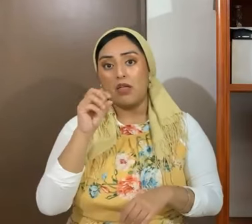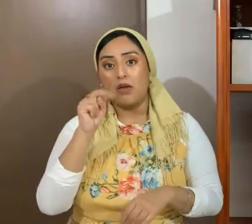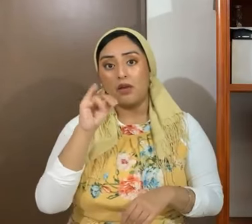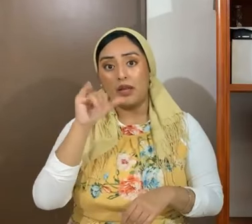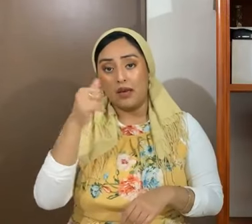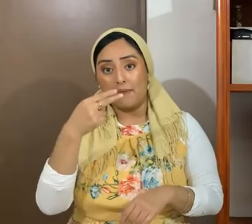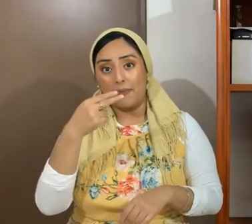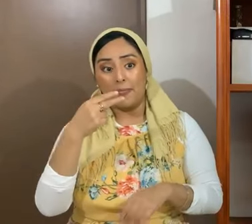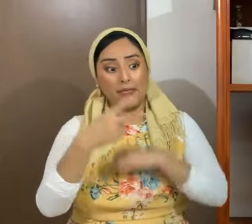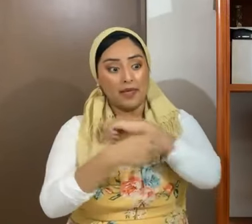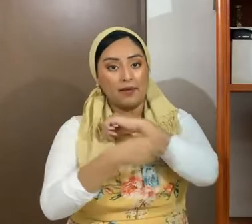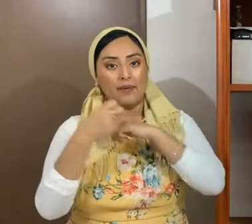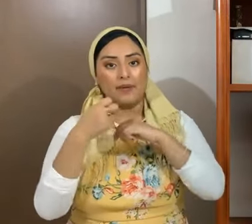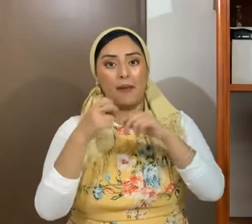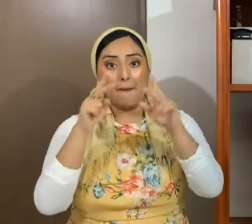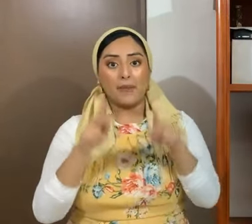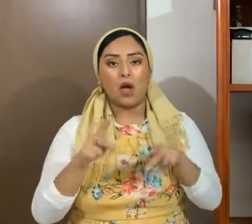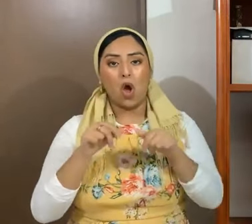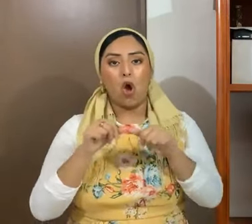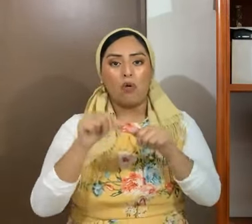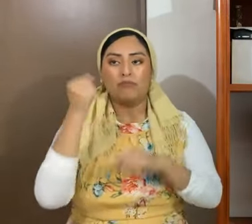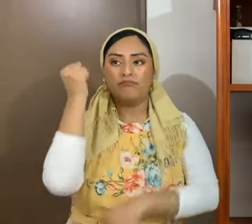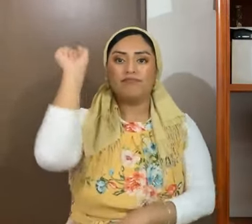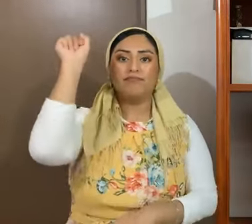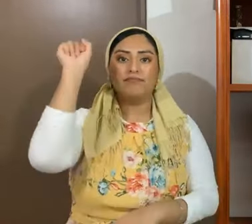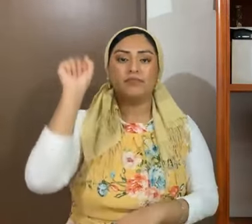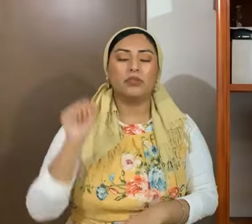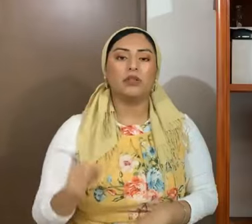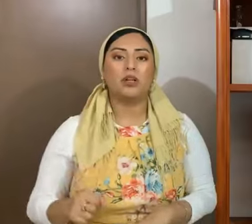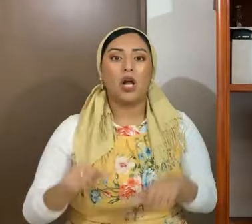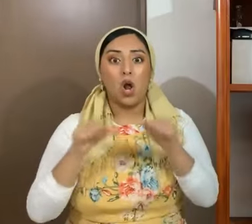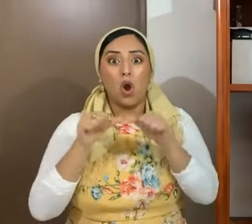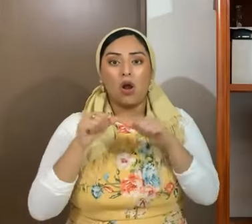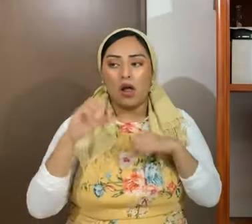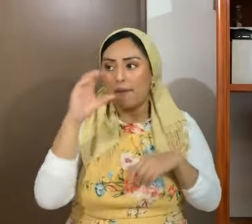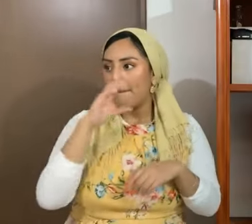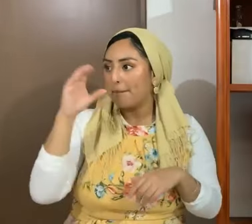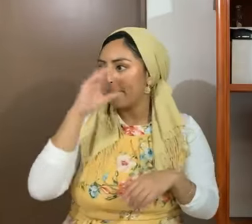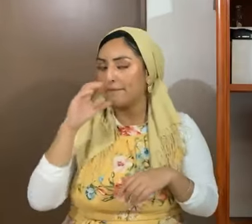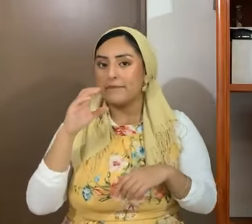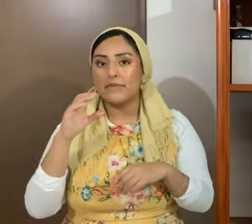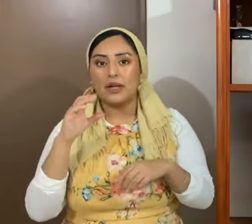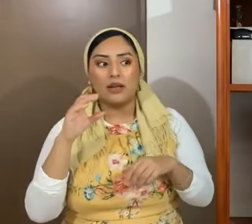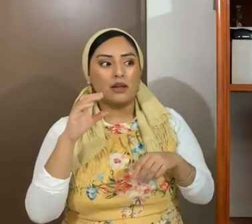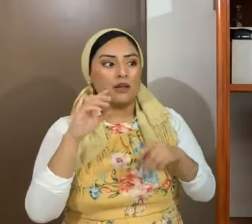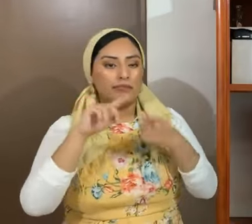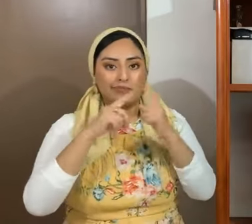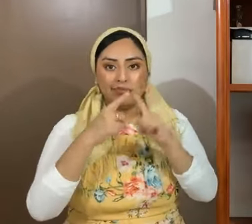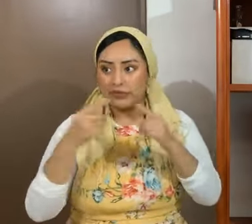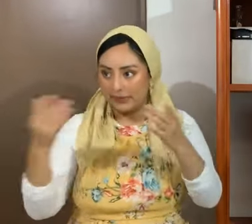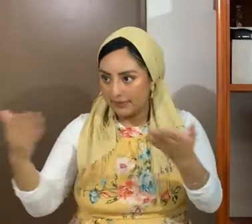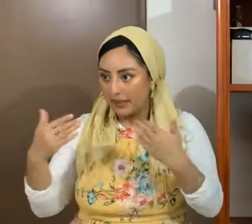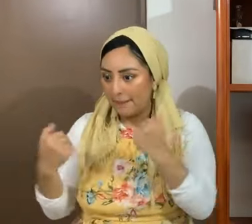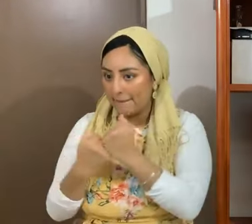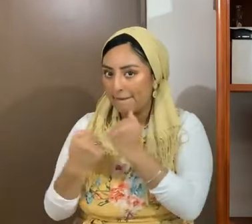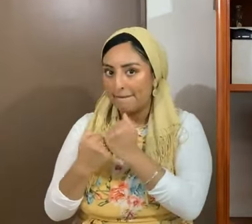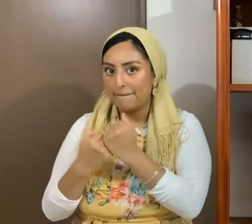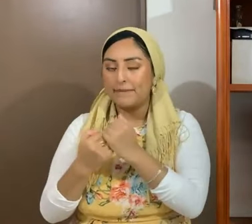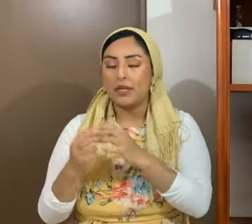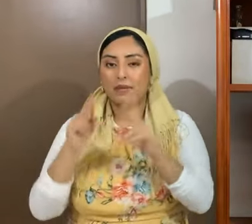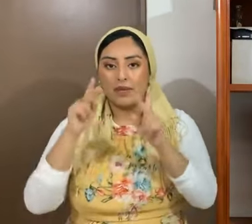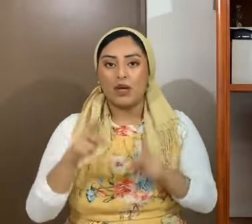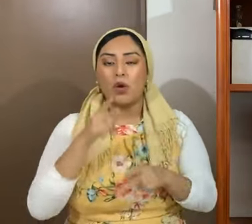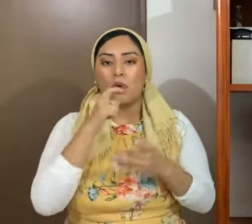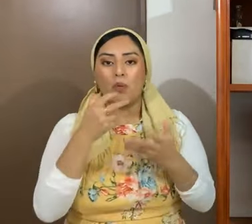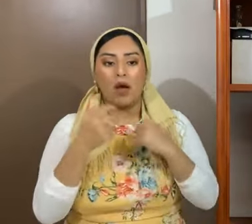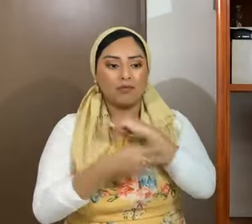un usurpador siempre se va a rebelar y siempre va a buscar cómplices para ello. Un